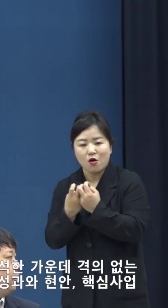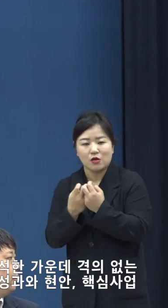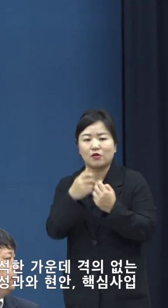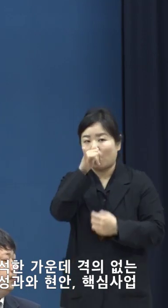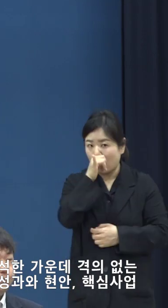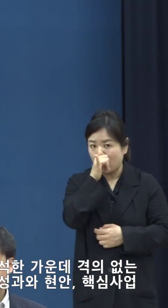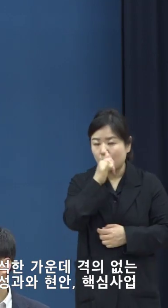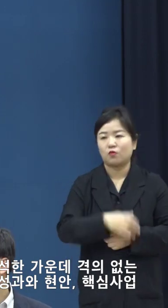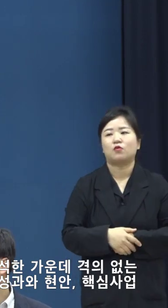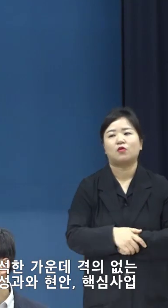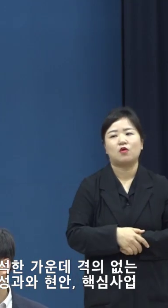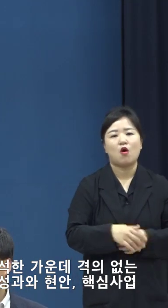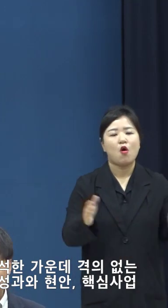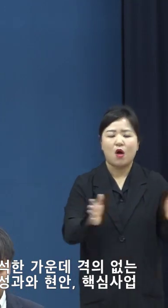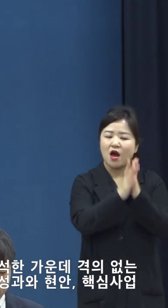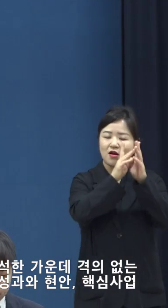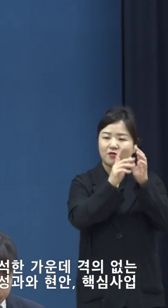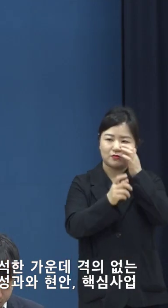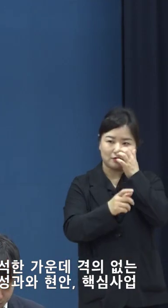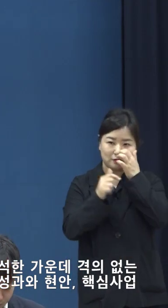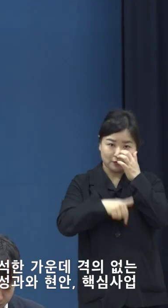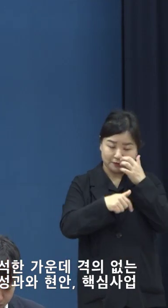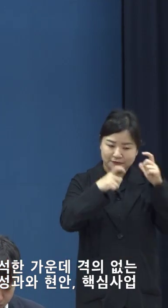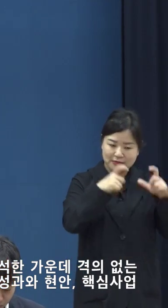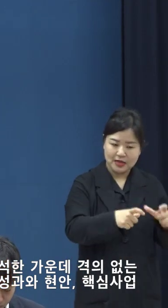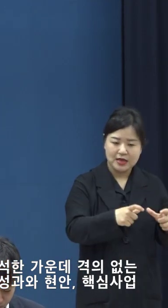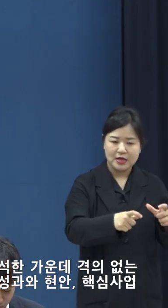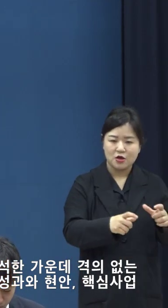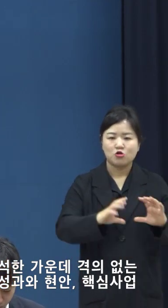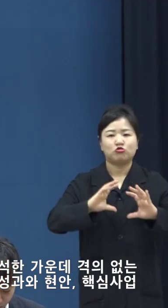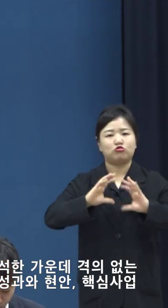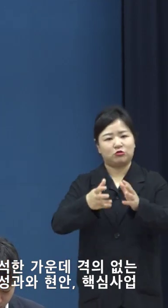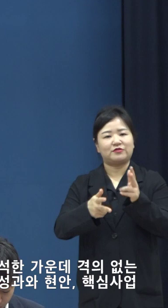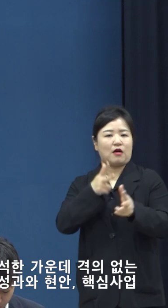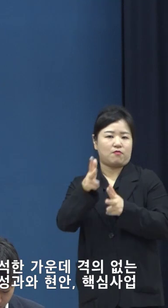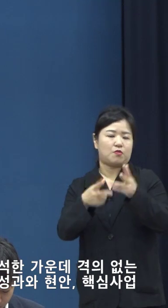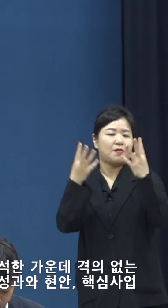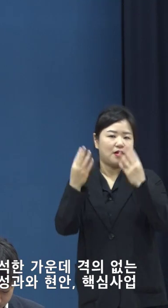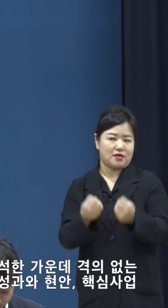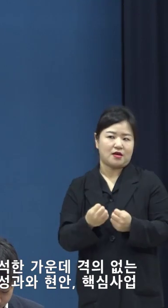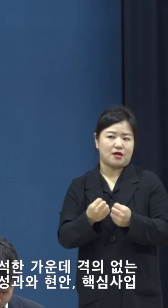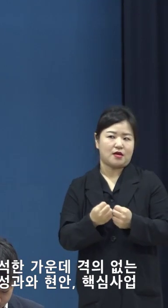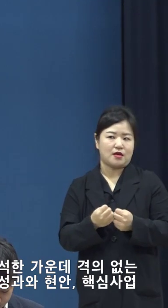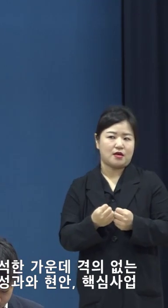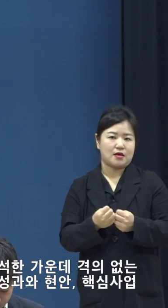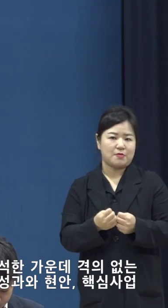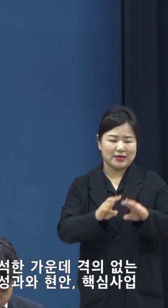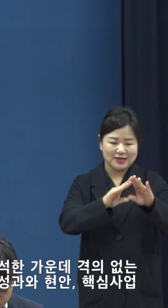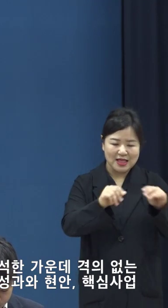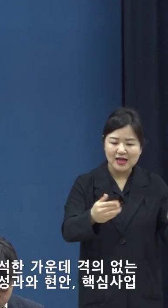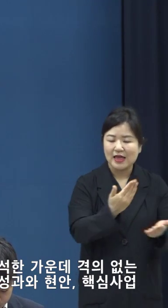있고 또 우리 화성 같은 경우에는 국책 사업이 상당히 많이 있어요. 대규모 택지